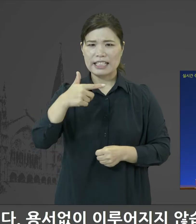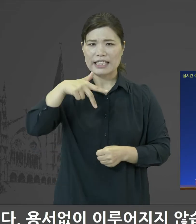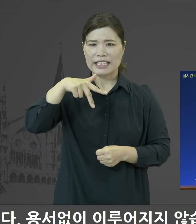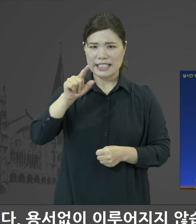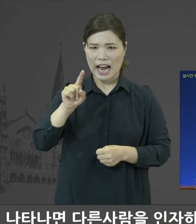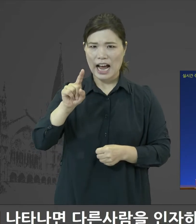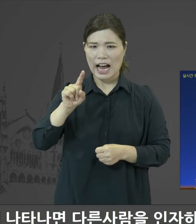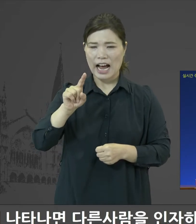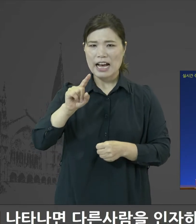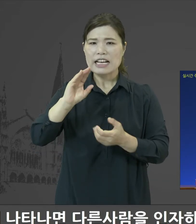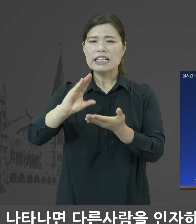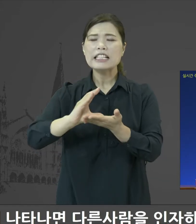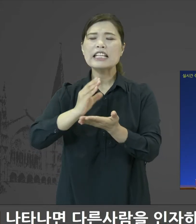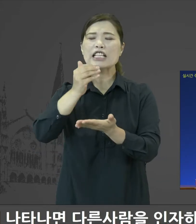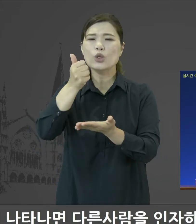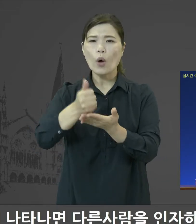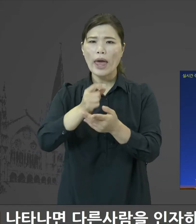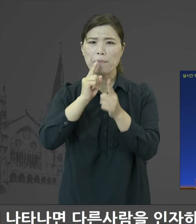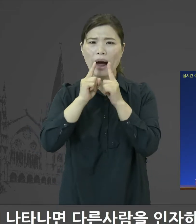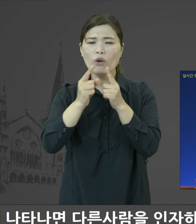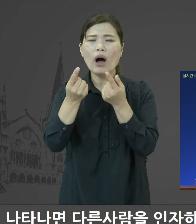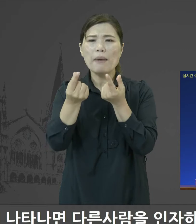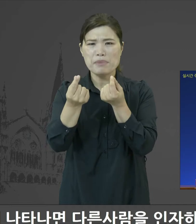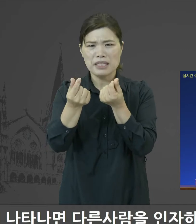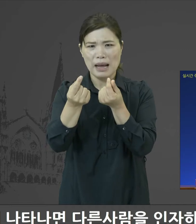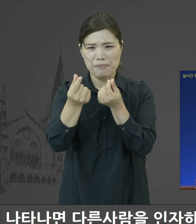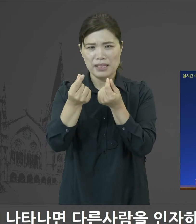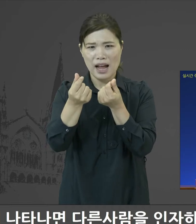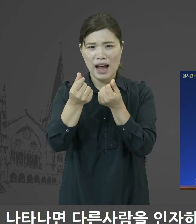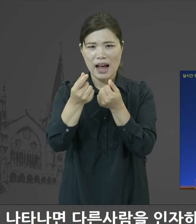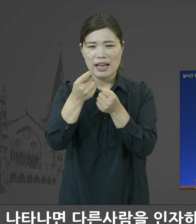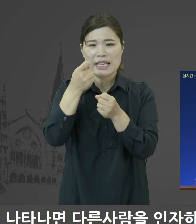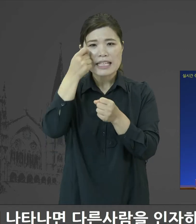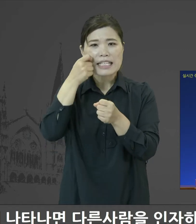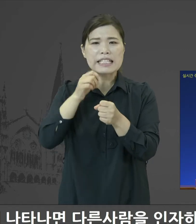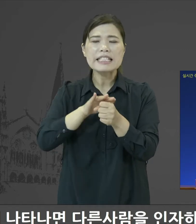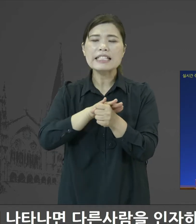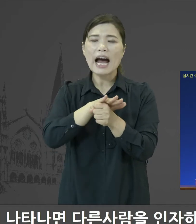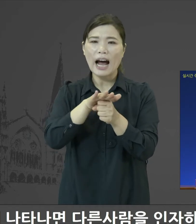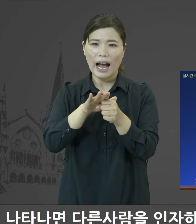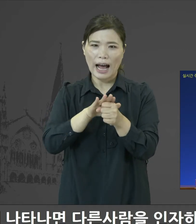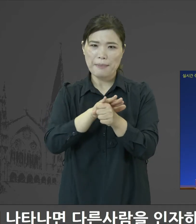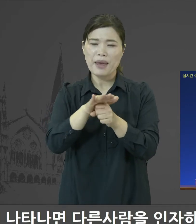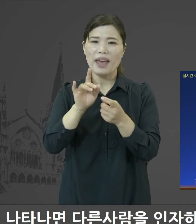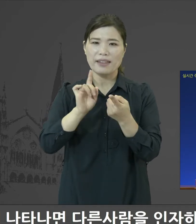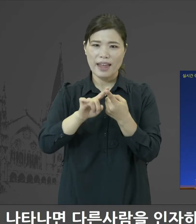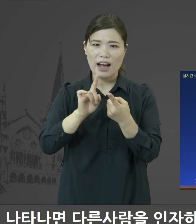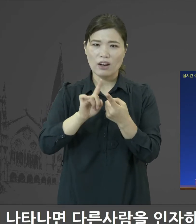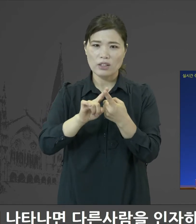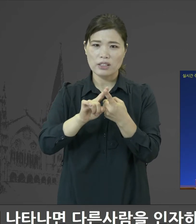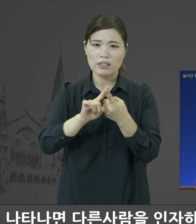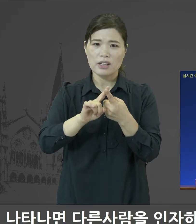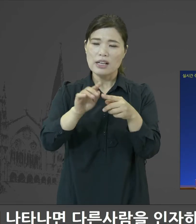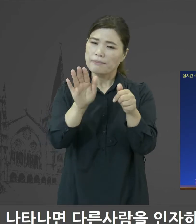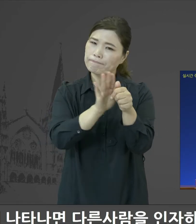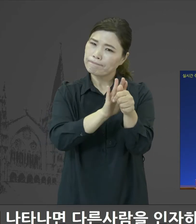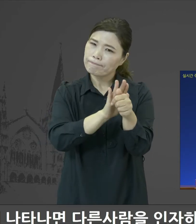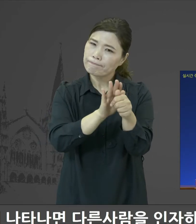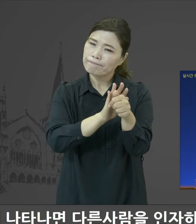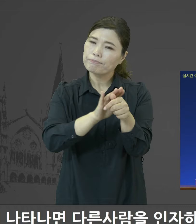당시의 성도들은, 그리스도인이라고 부르는 성도들은 인자함, 친절함을 그냥 삶의 모습으로 갖고 있었다고